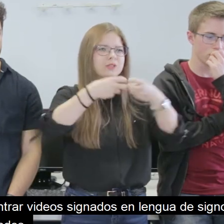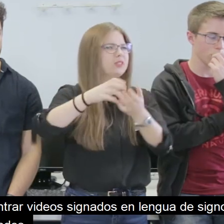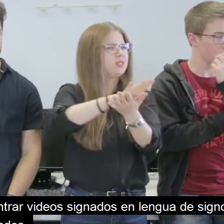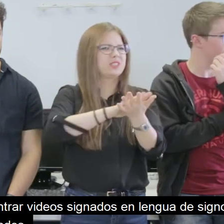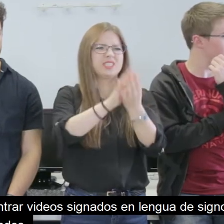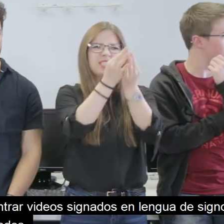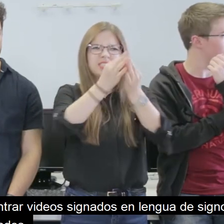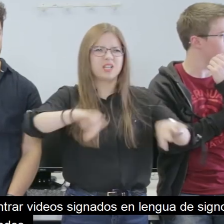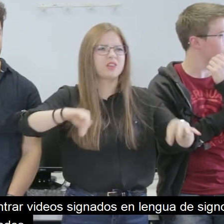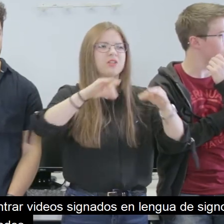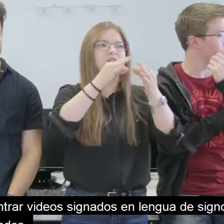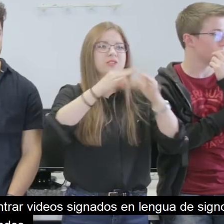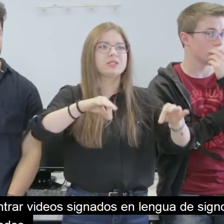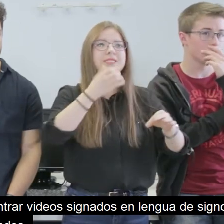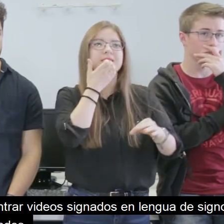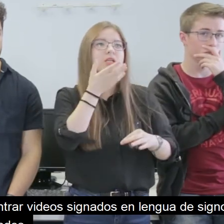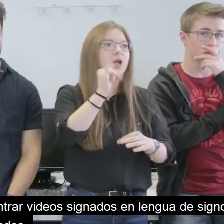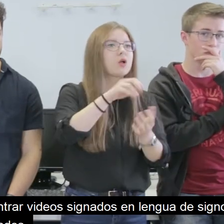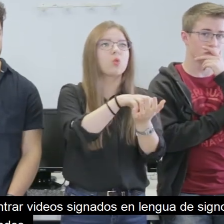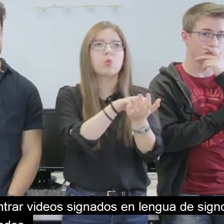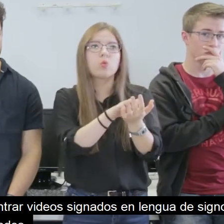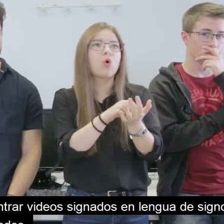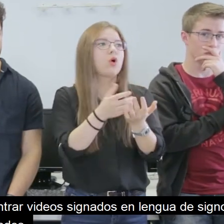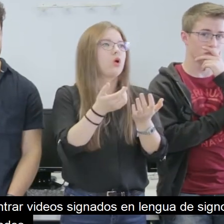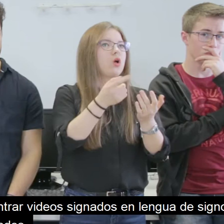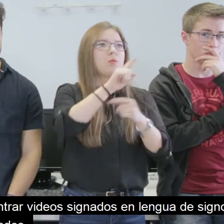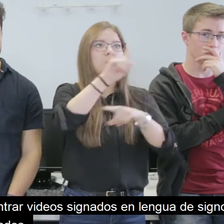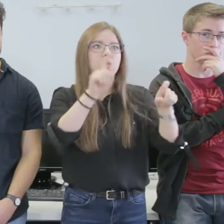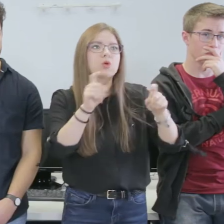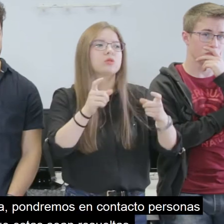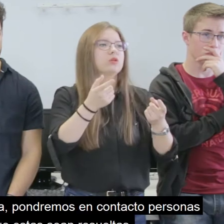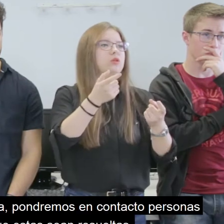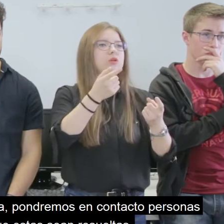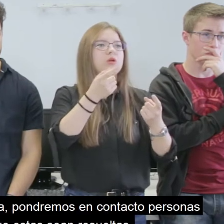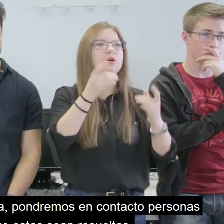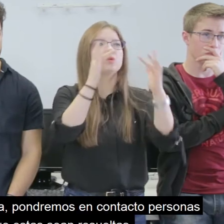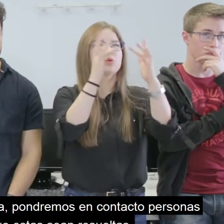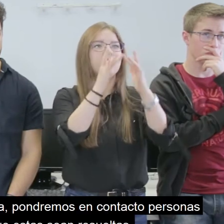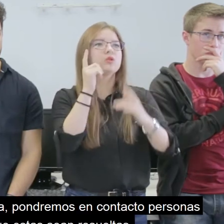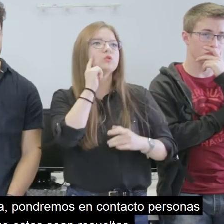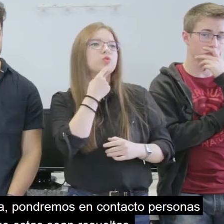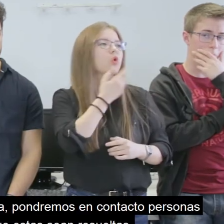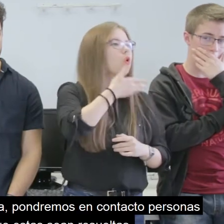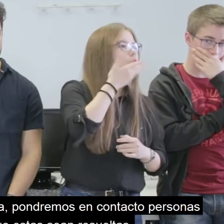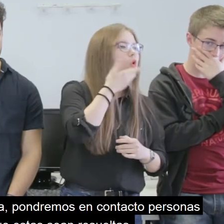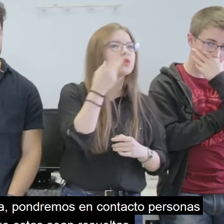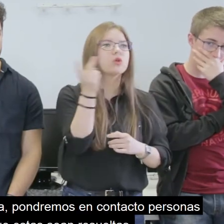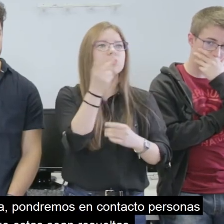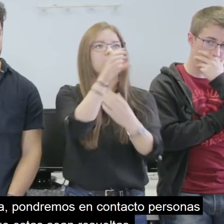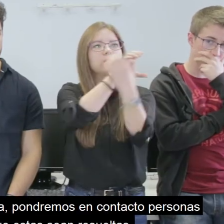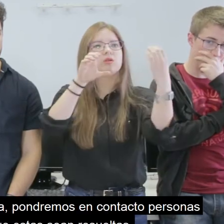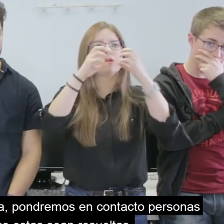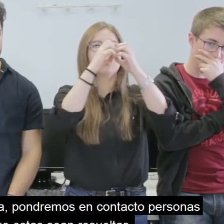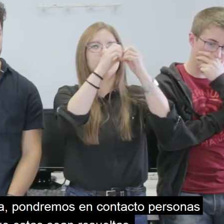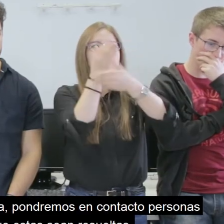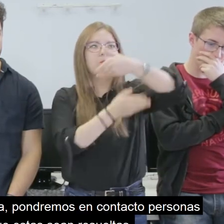vídeos signados en lengua de signos y subtitulados. Si tienes alguna duda o alguna pregunta, pondremos en